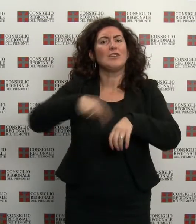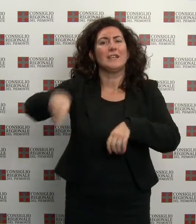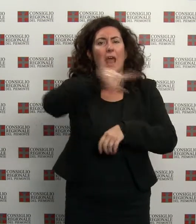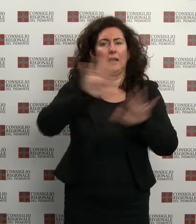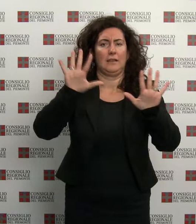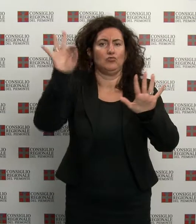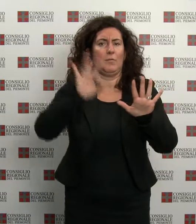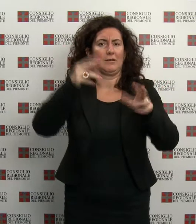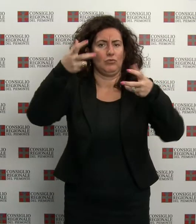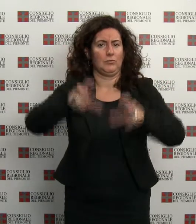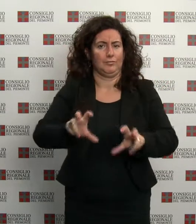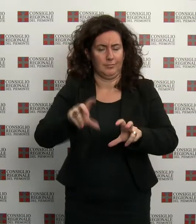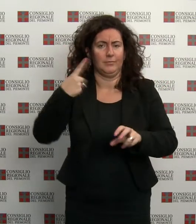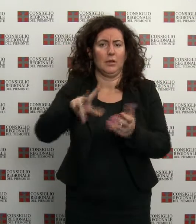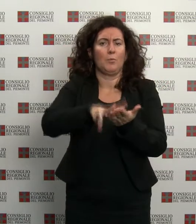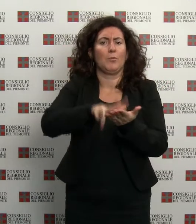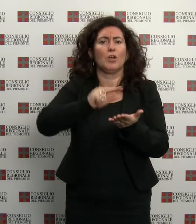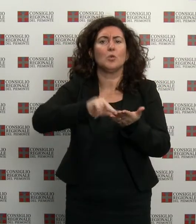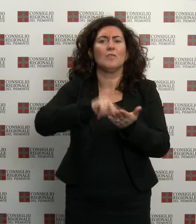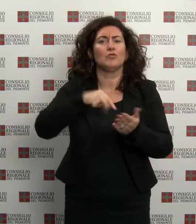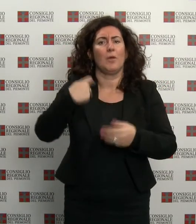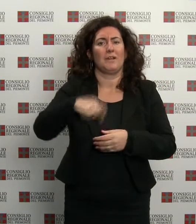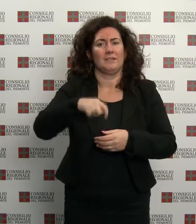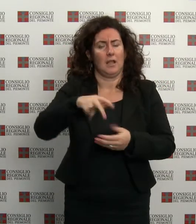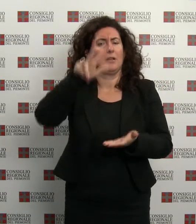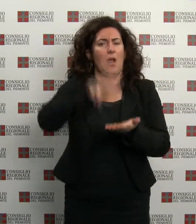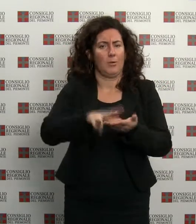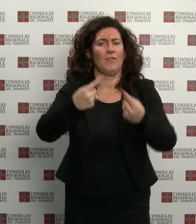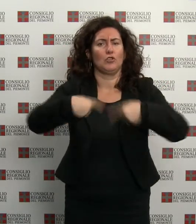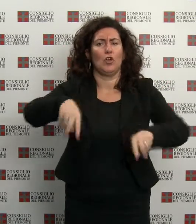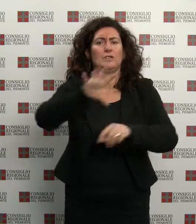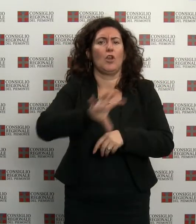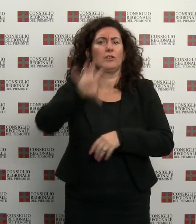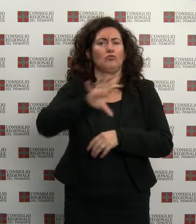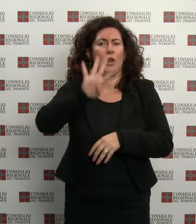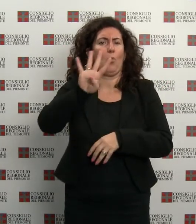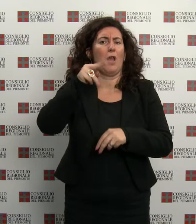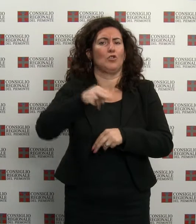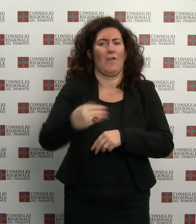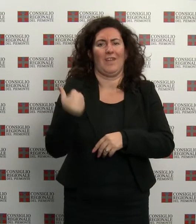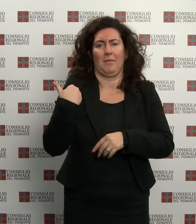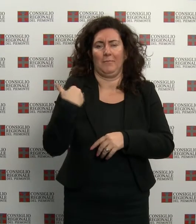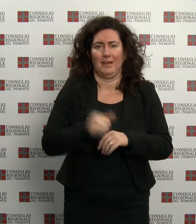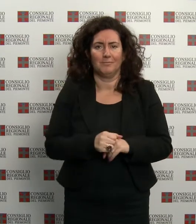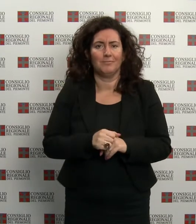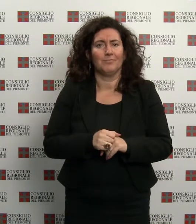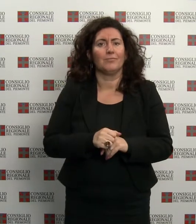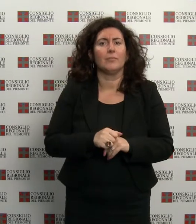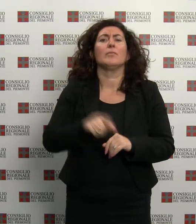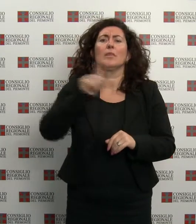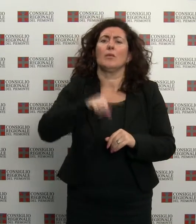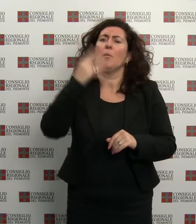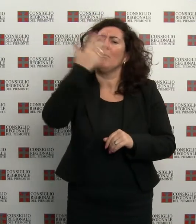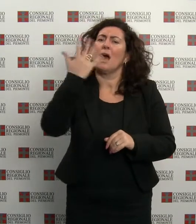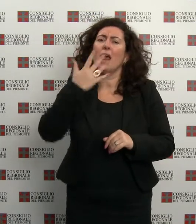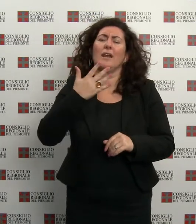dalla proposta dell'Ufficio di Presidenza, approvata dal Consiglio regionale nella seduta del 4 novembre. Parere favorevole anche a un ordine del